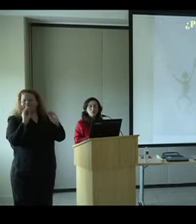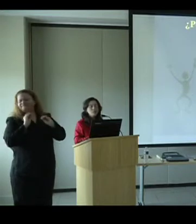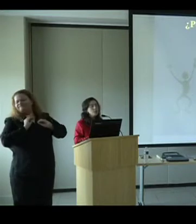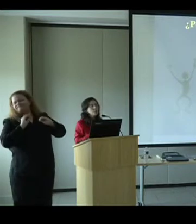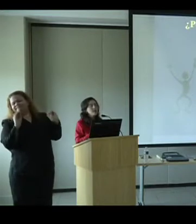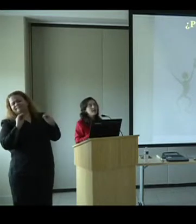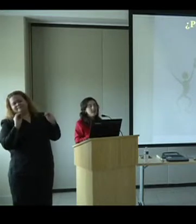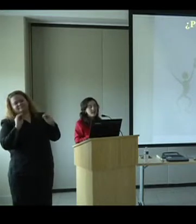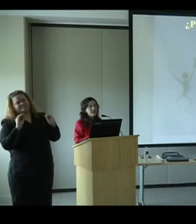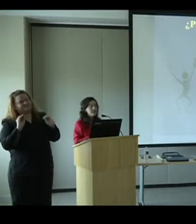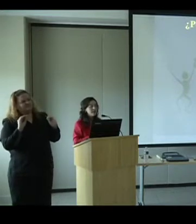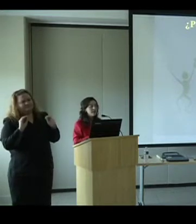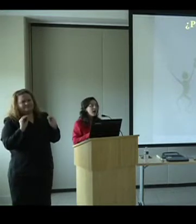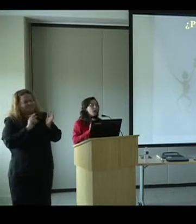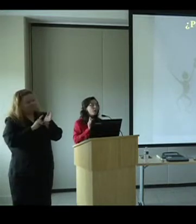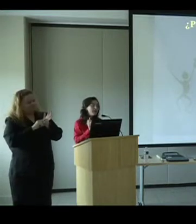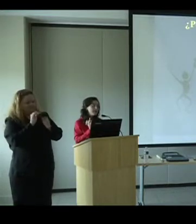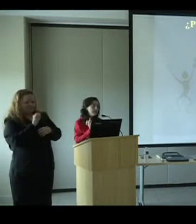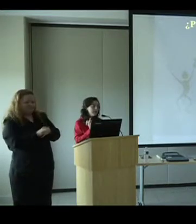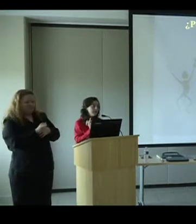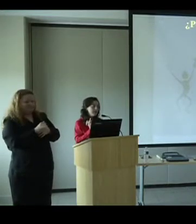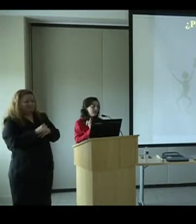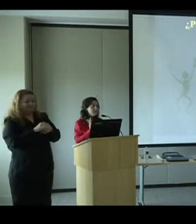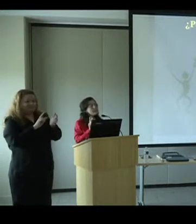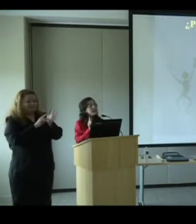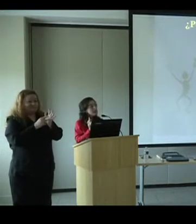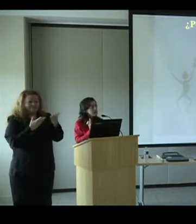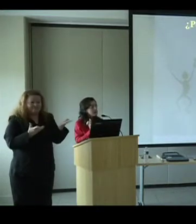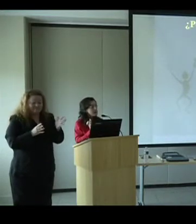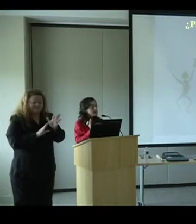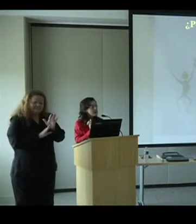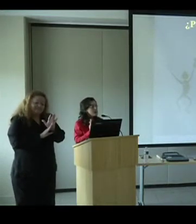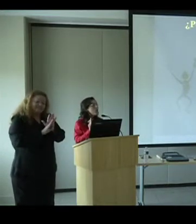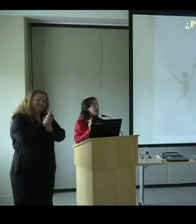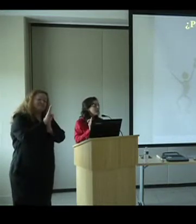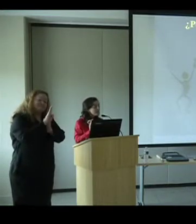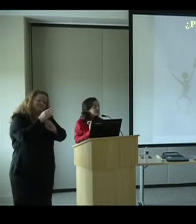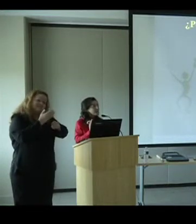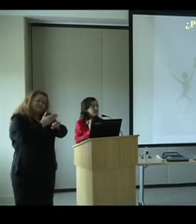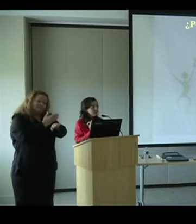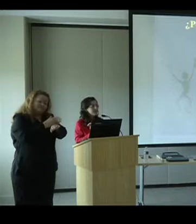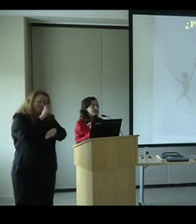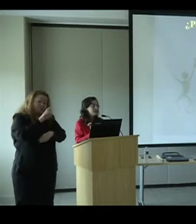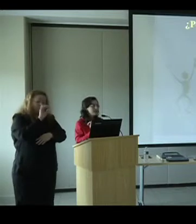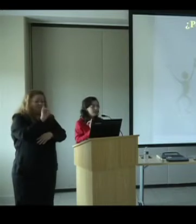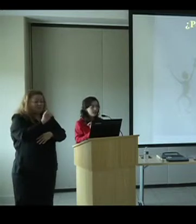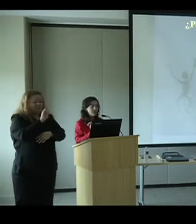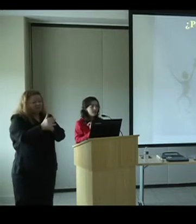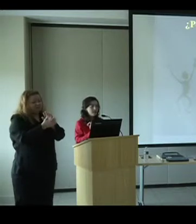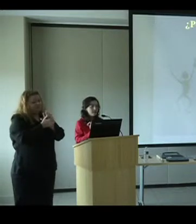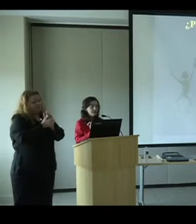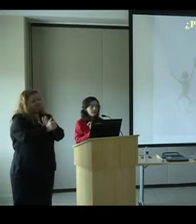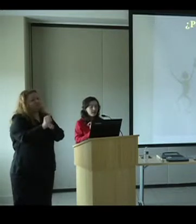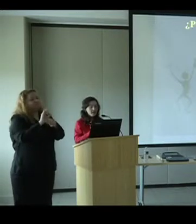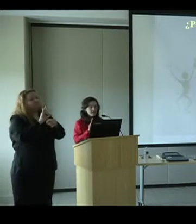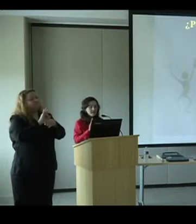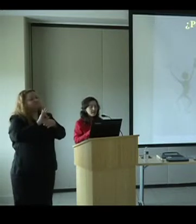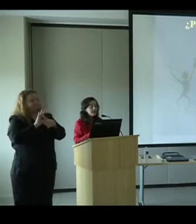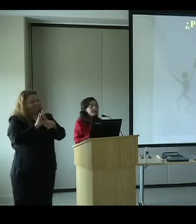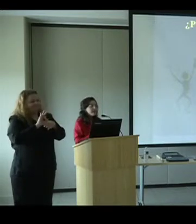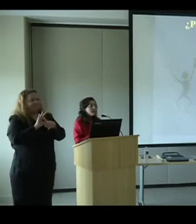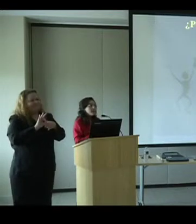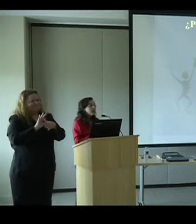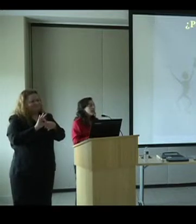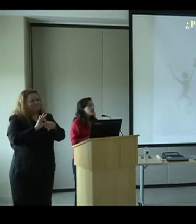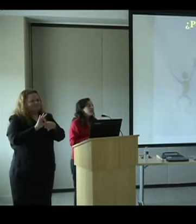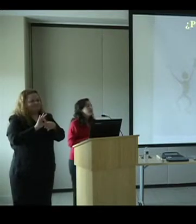asistencia tecnológica no cura nada aumenta mejora o mantiene la capacidad funcional así